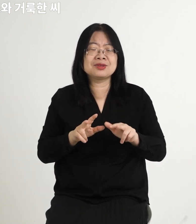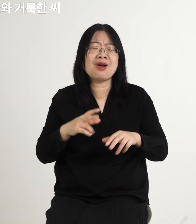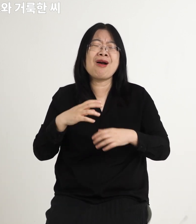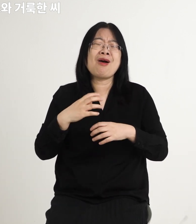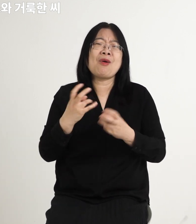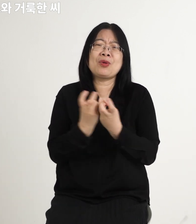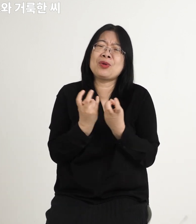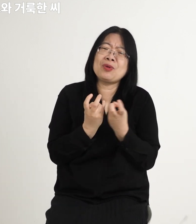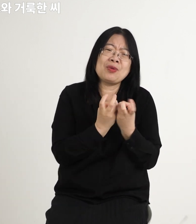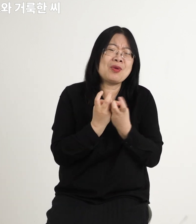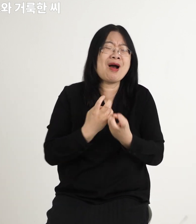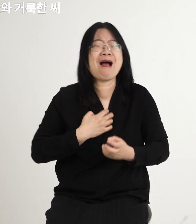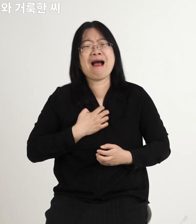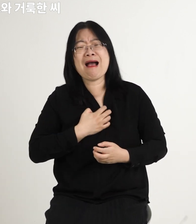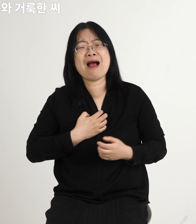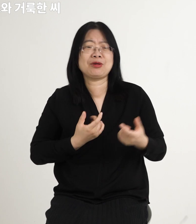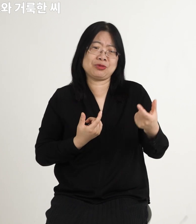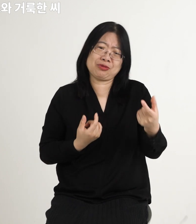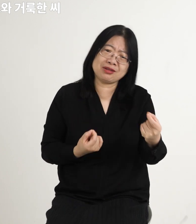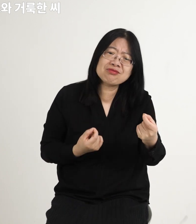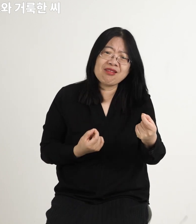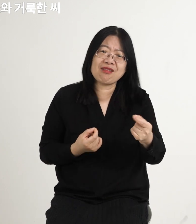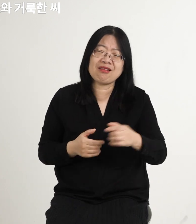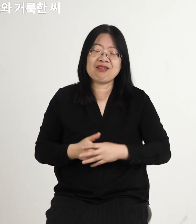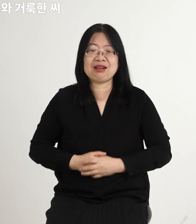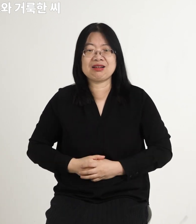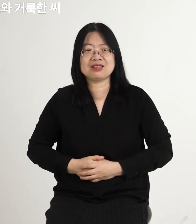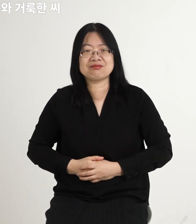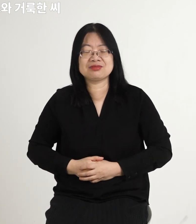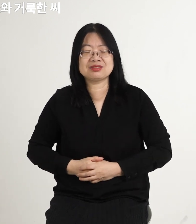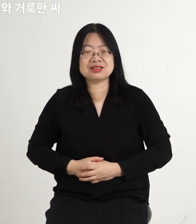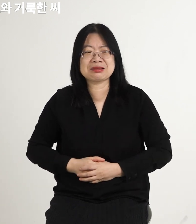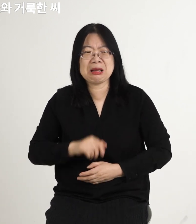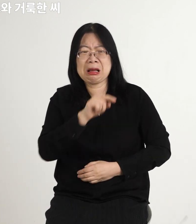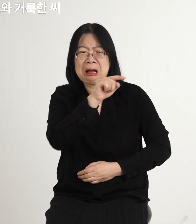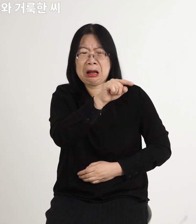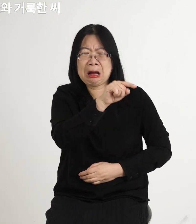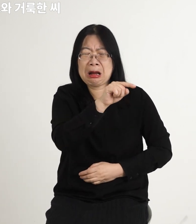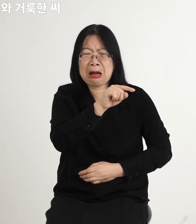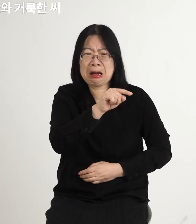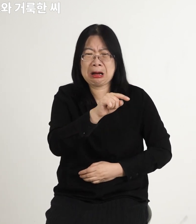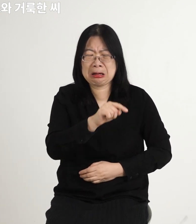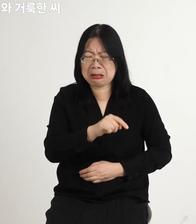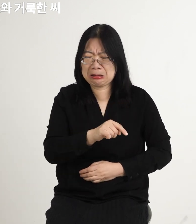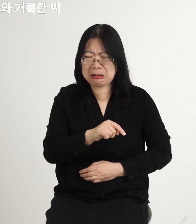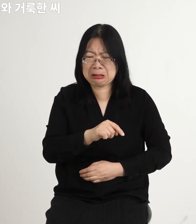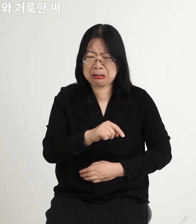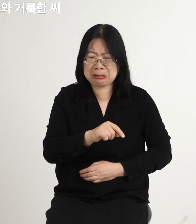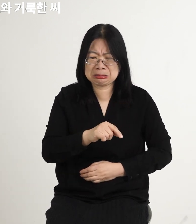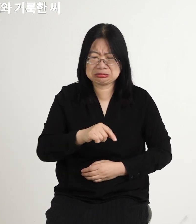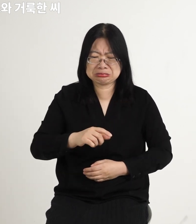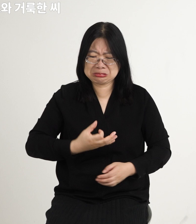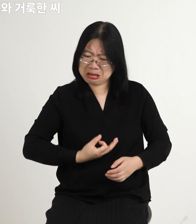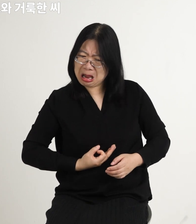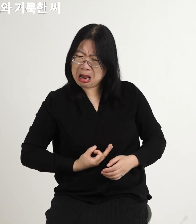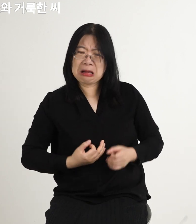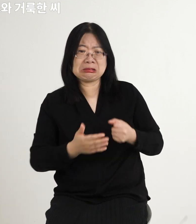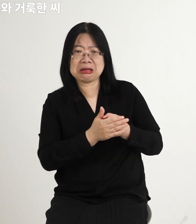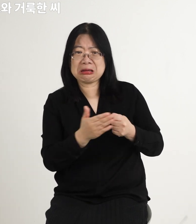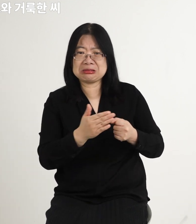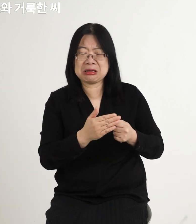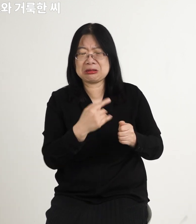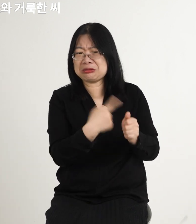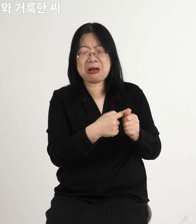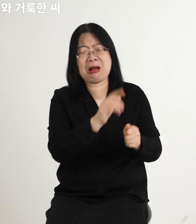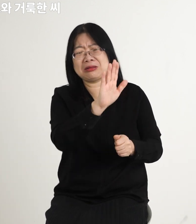이거 어떡하나. 이건 겁쟁이라는 그런 심정적 차원에서만 접근할 문제가 아니라 이건 누가 이런